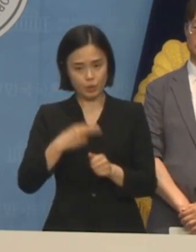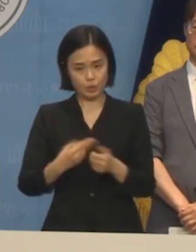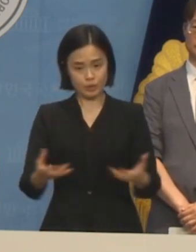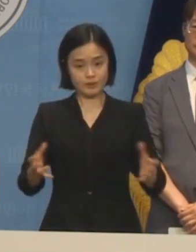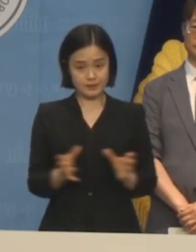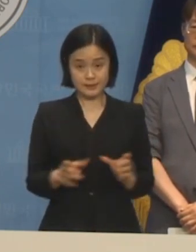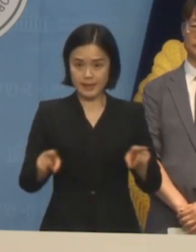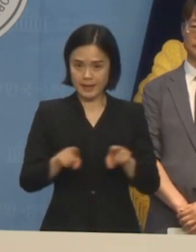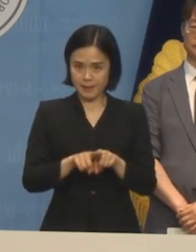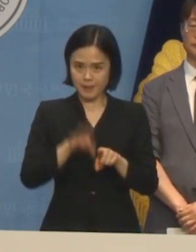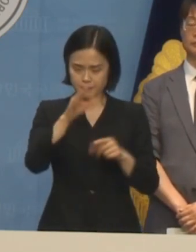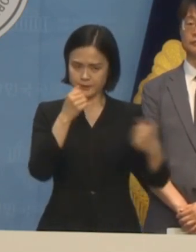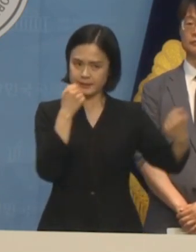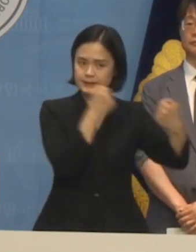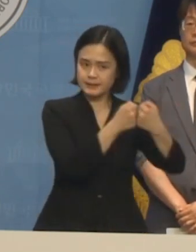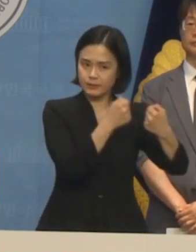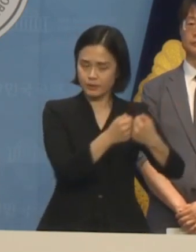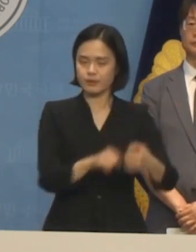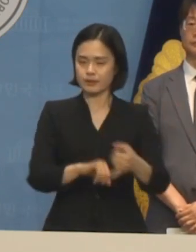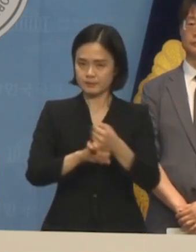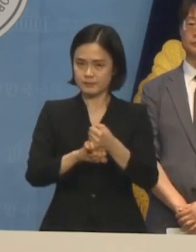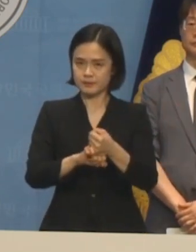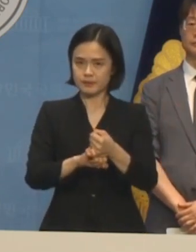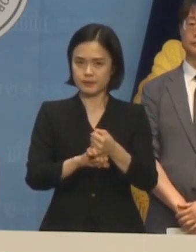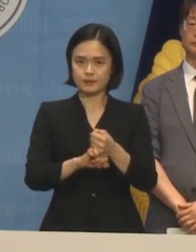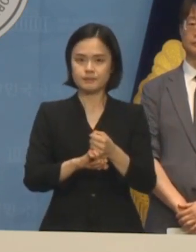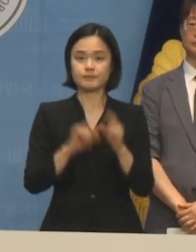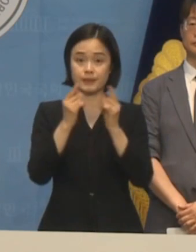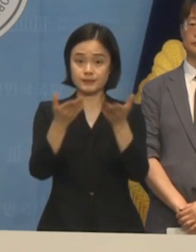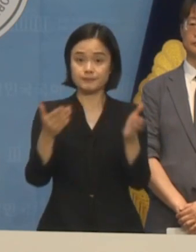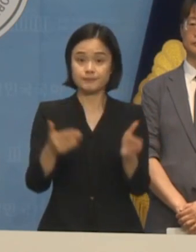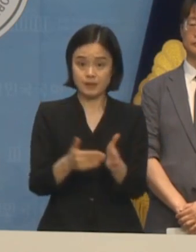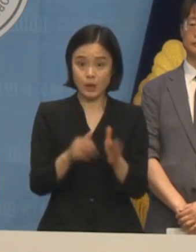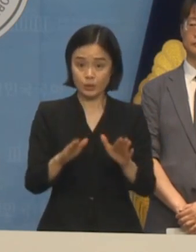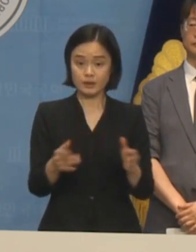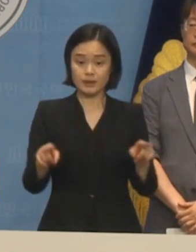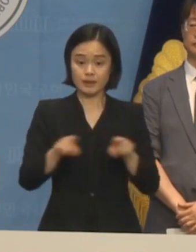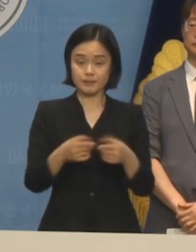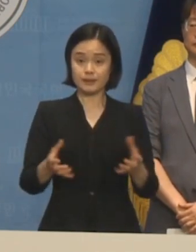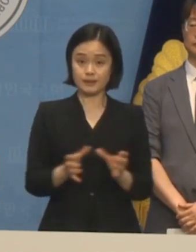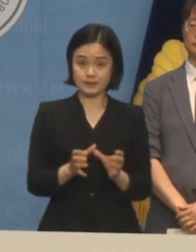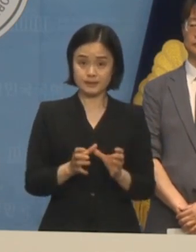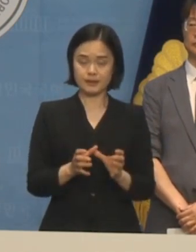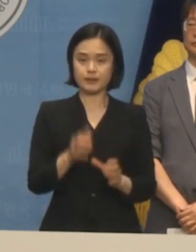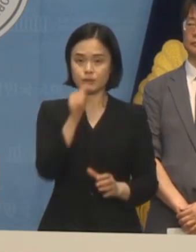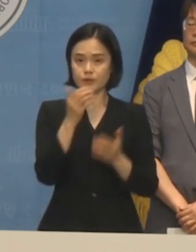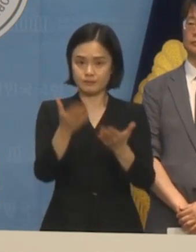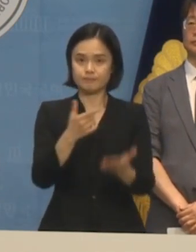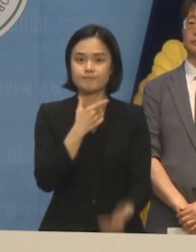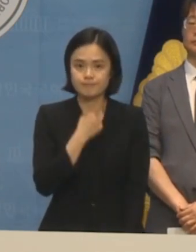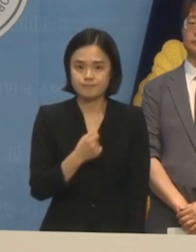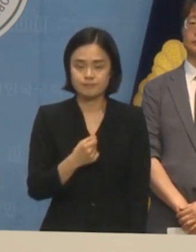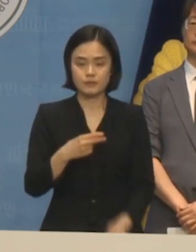계속 싸워나가겠습니다. 이상입니다. 오늘 함께한 단체를 한번 좀 소개해드리고 싶은데요.